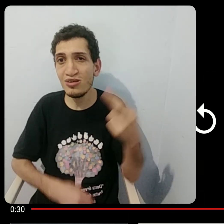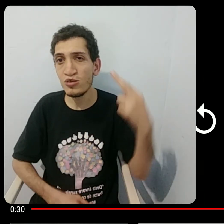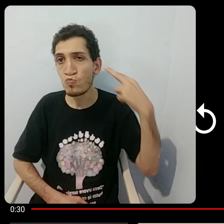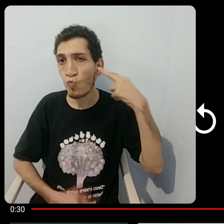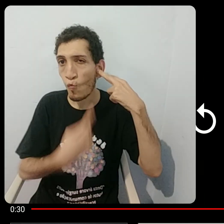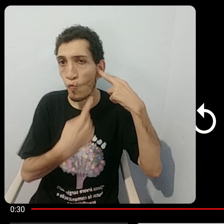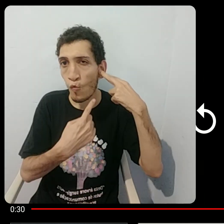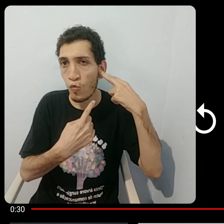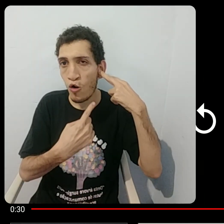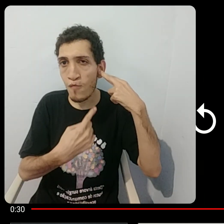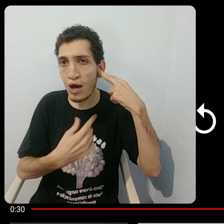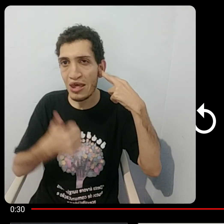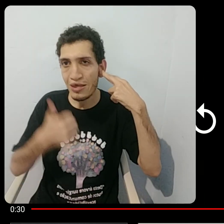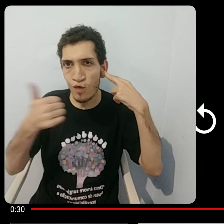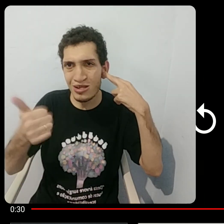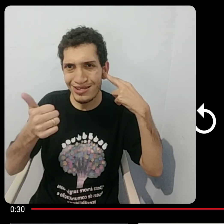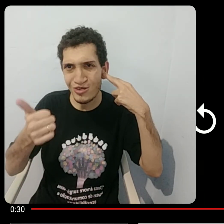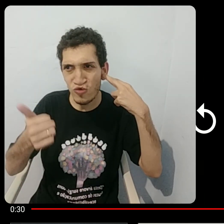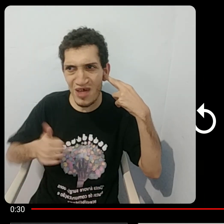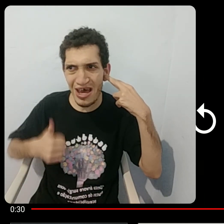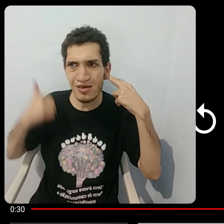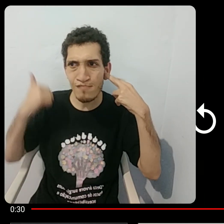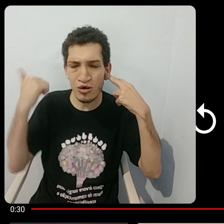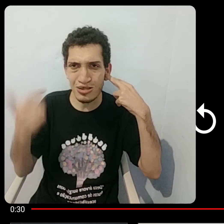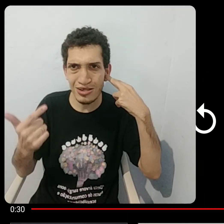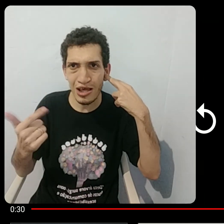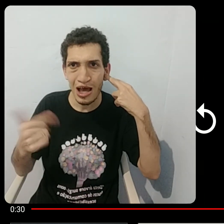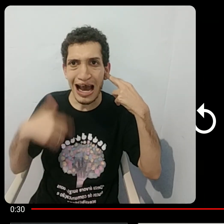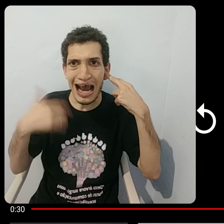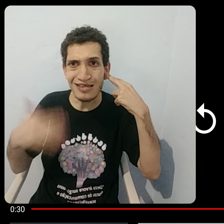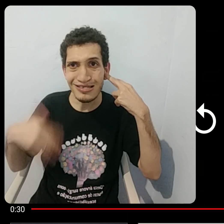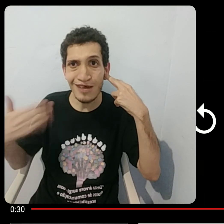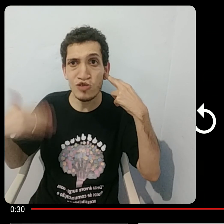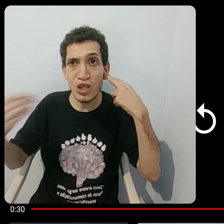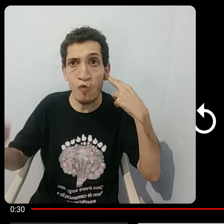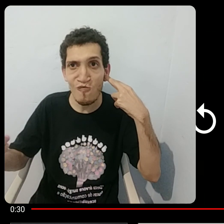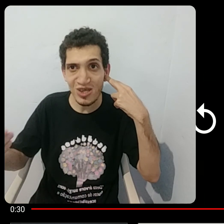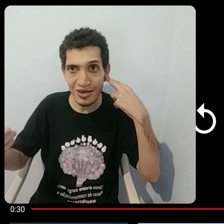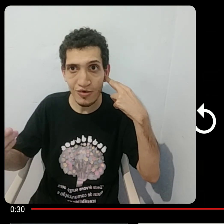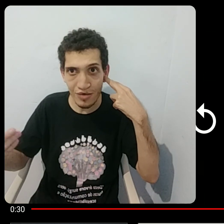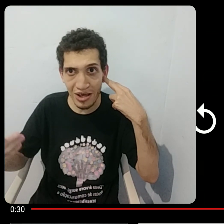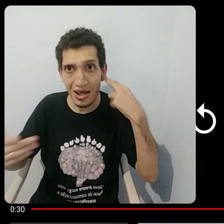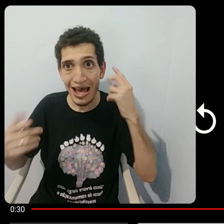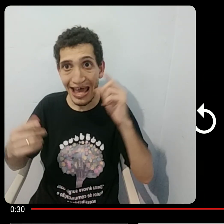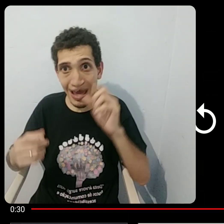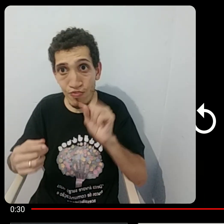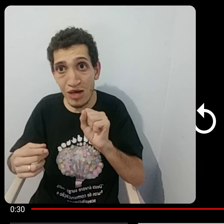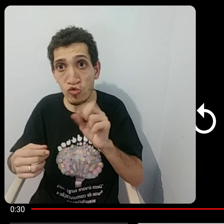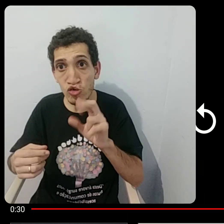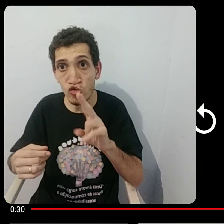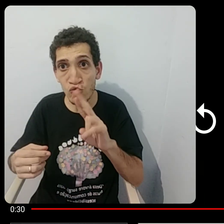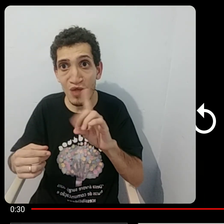que, como falei, pode ser surdez, pode ser ação e não ouvir, ok? É tanto